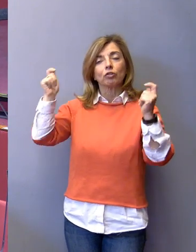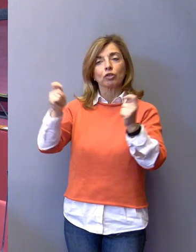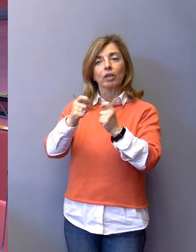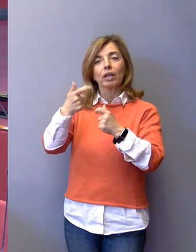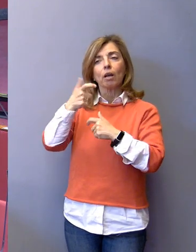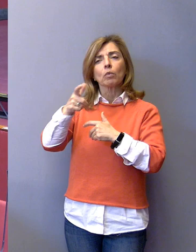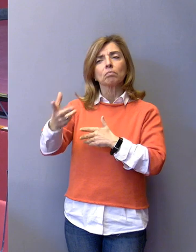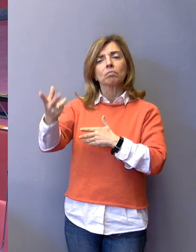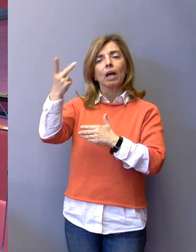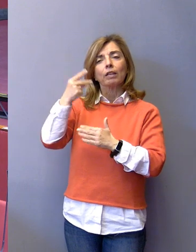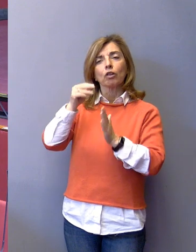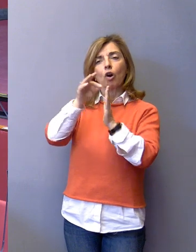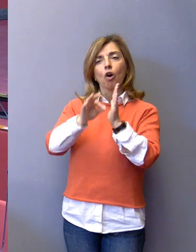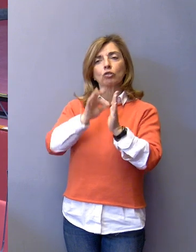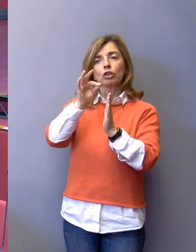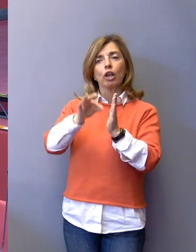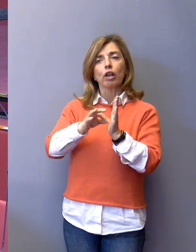si è ritenuto inammissibile